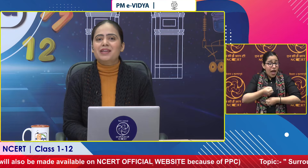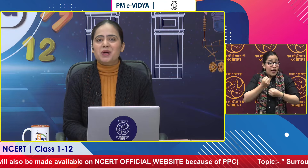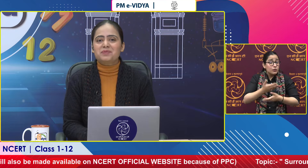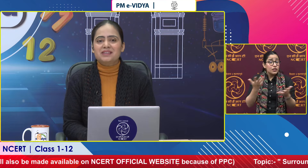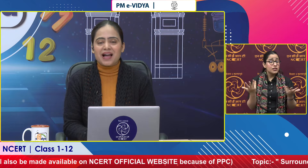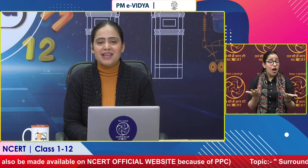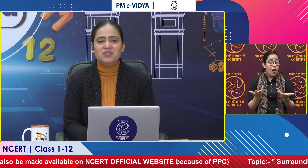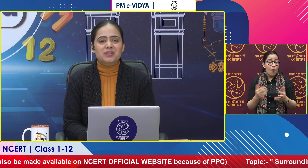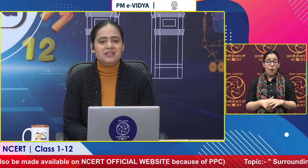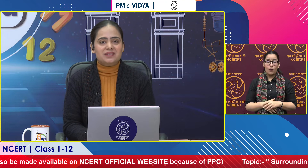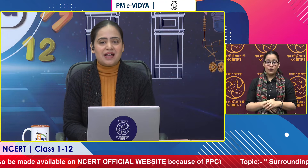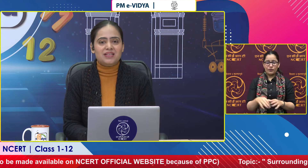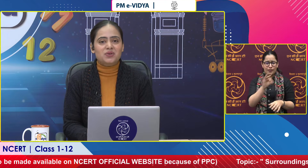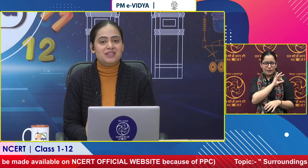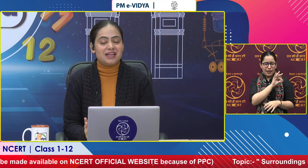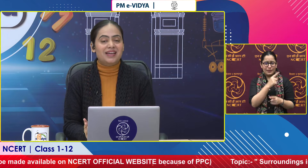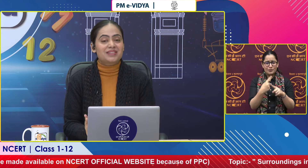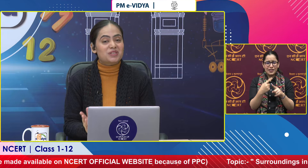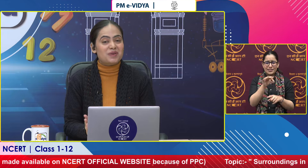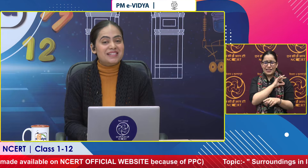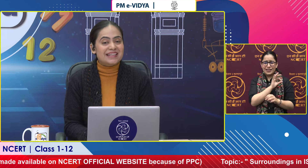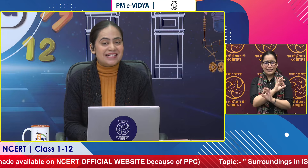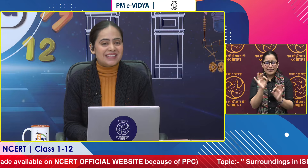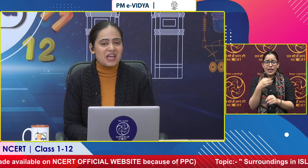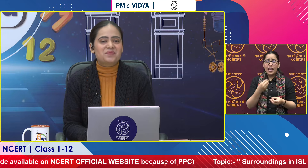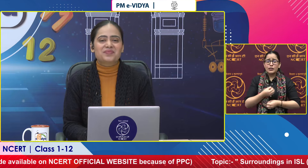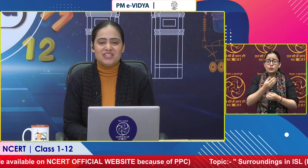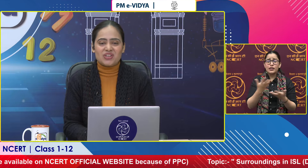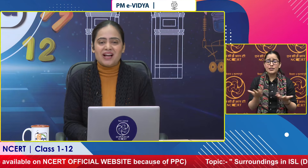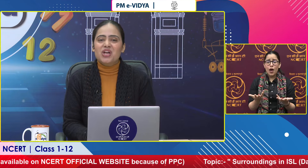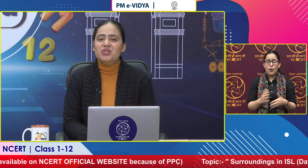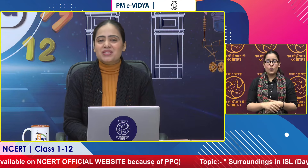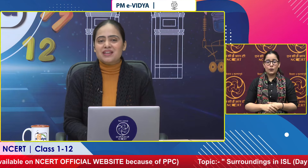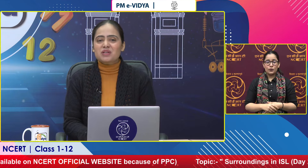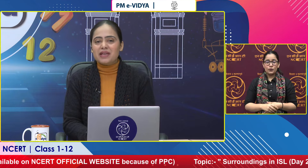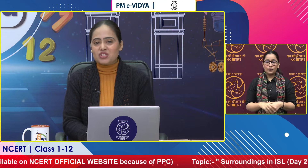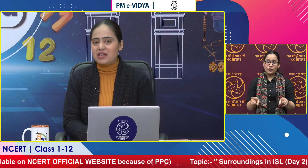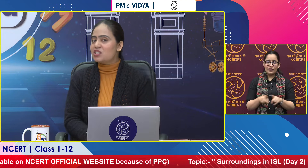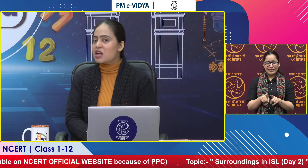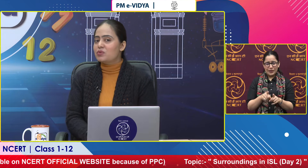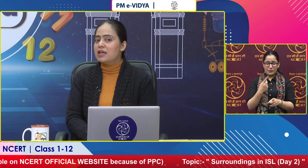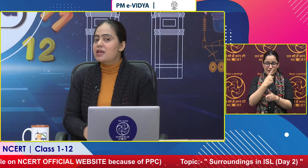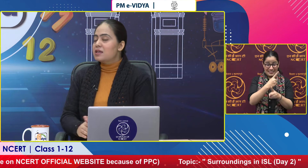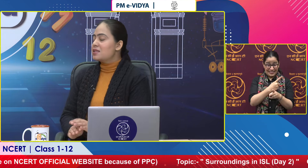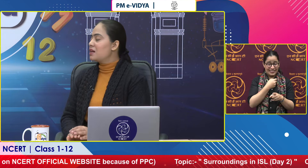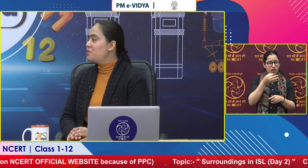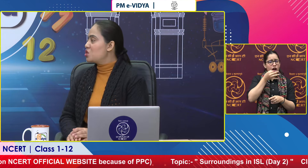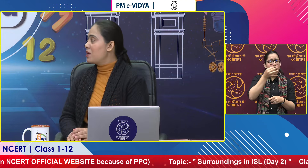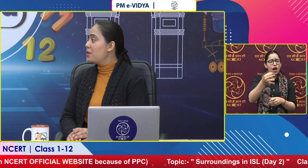स्ट्रांगली अपनी लाइक्स और डिसलाइक्स और डिज़ायर्स एक्सप्रेस कर सकते हैं? जी हाँ, तो सर से मैं जानना चाहूँगी कि सर, जब हमें